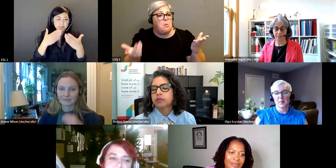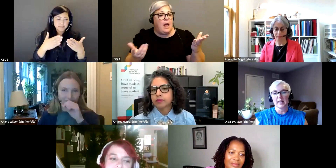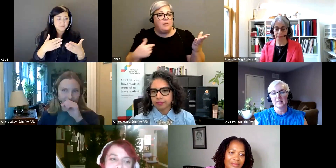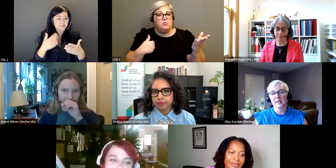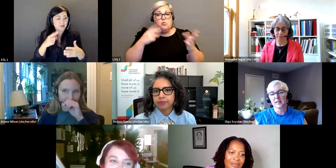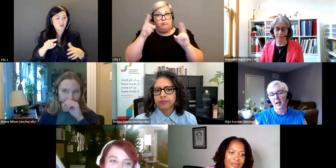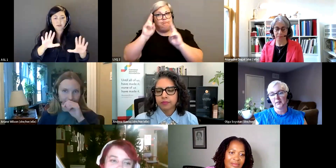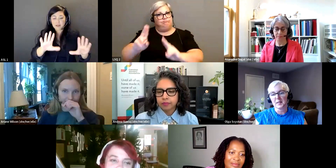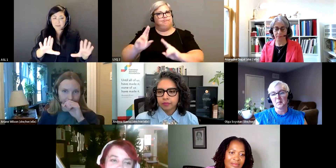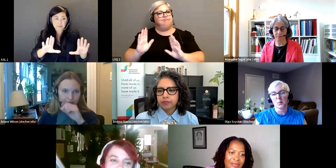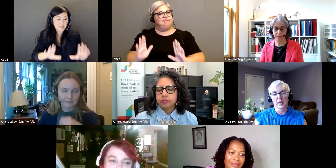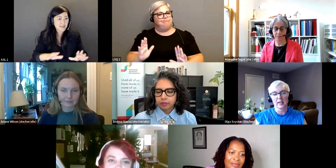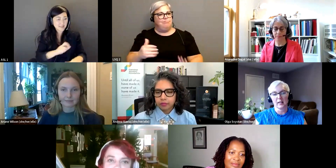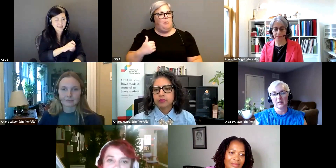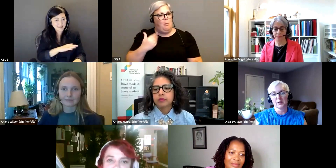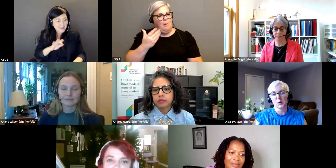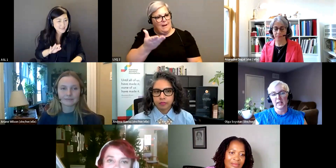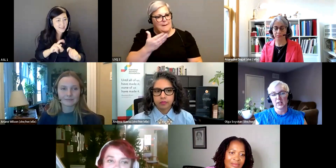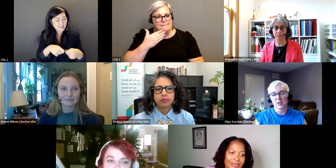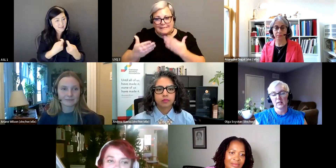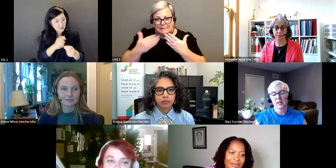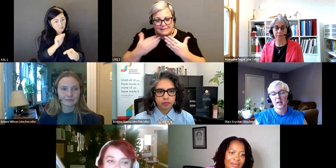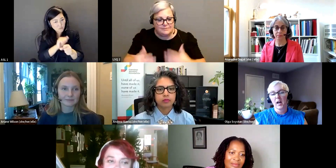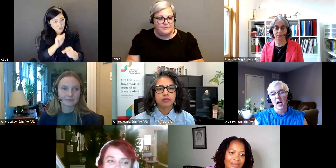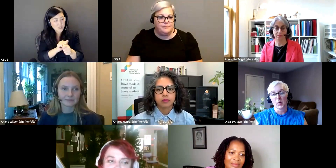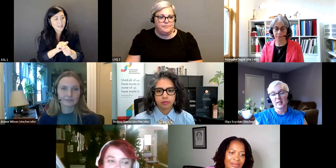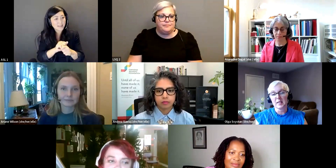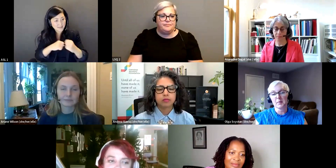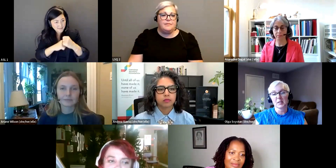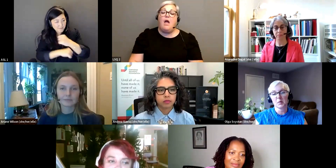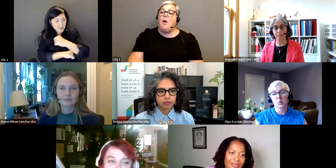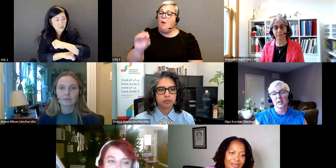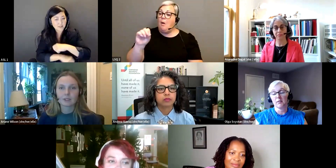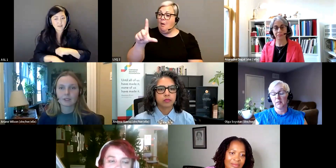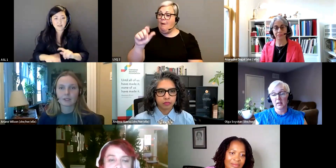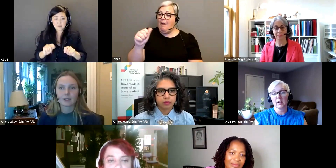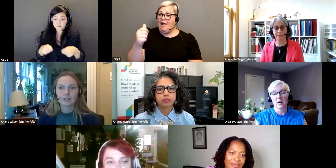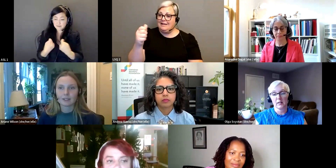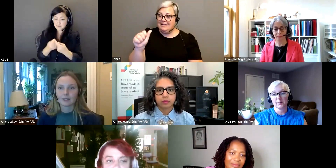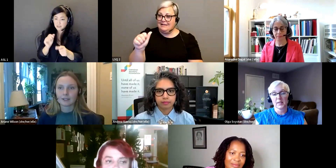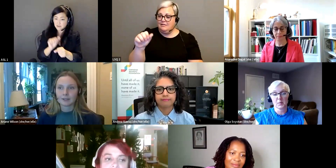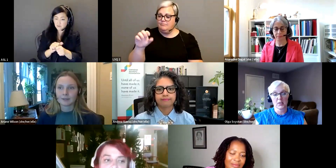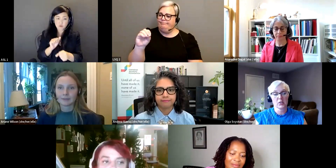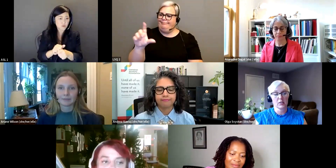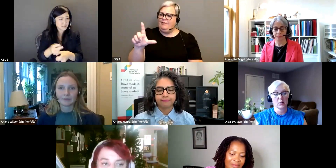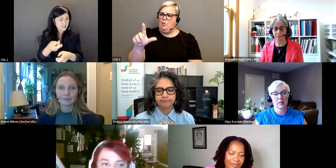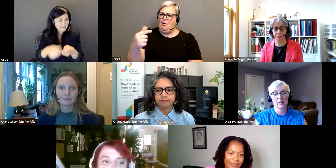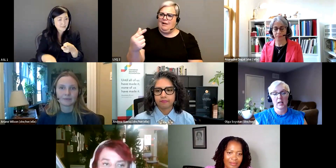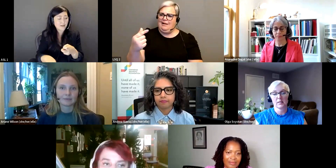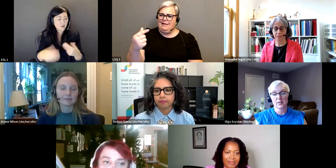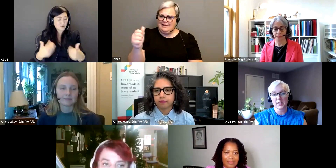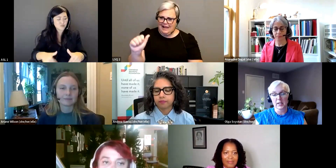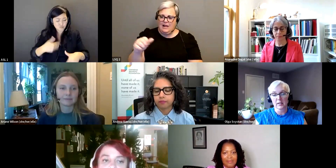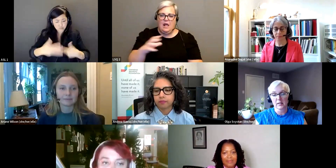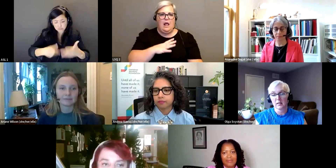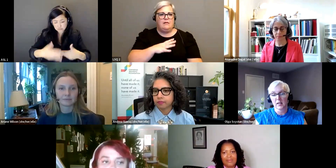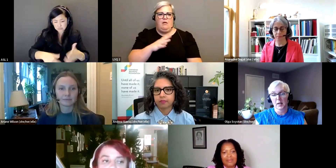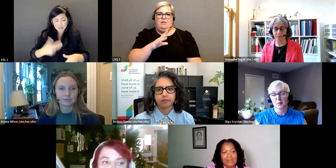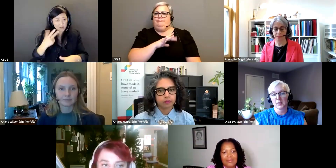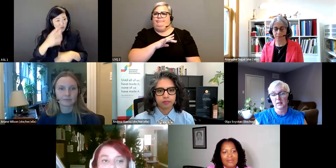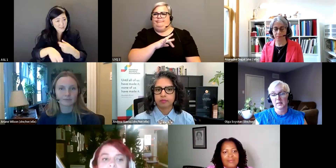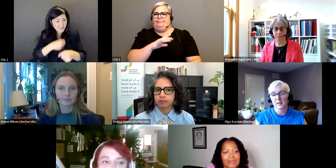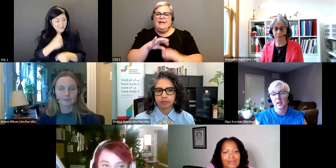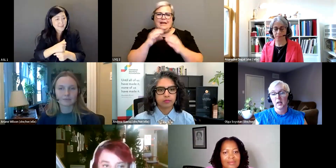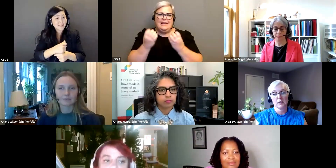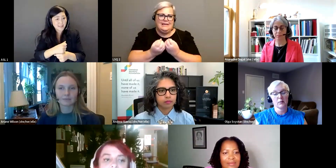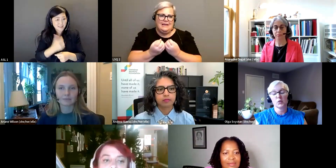reconnaissantes envers elles. Nous sommes très reconnaissantes d'avoir une extraordinaire équipe à la Fondation. Notre équipe travaille très fort,